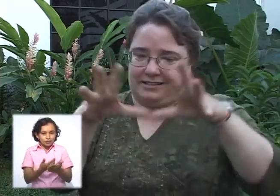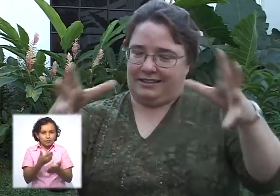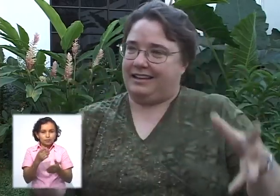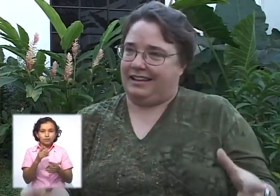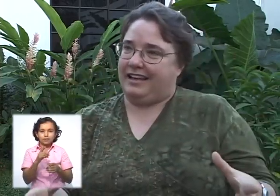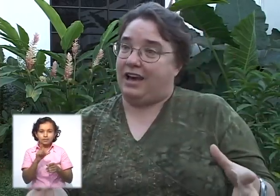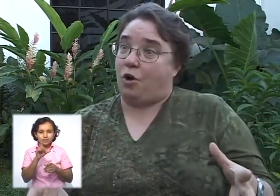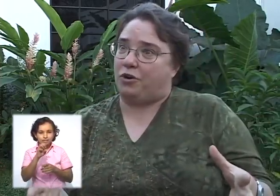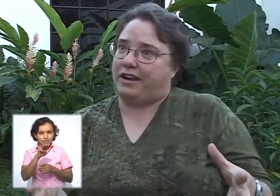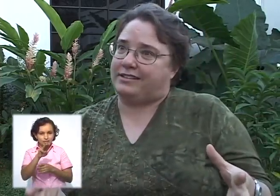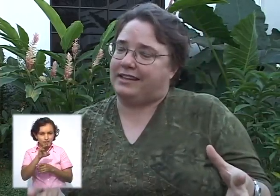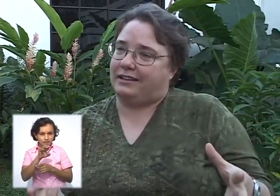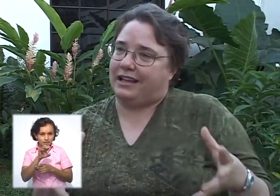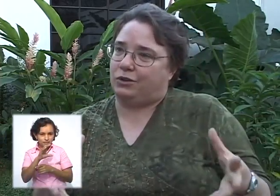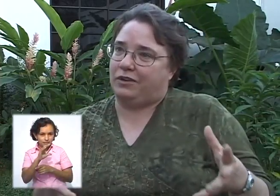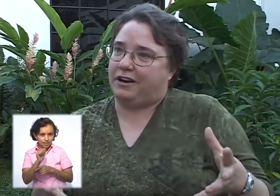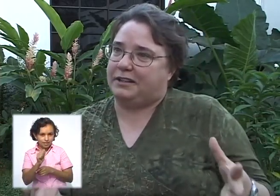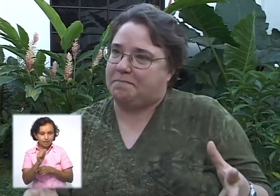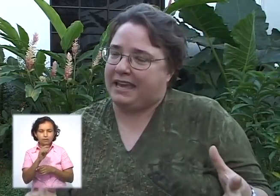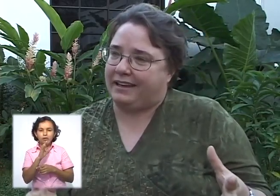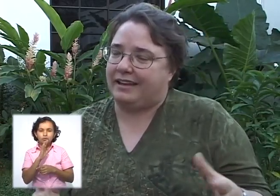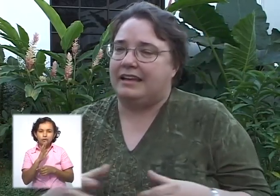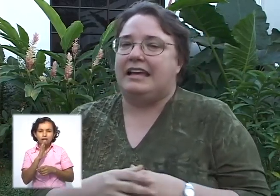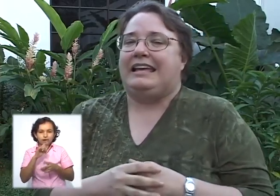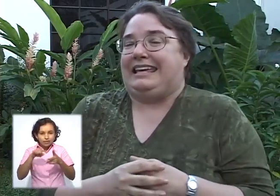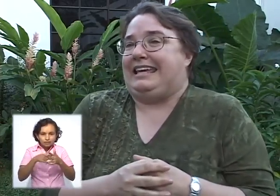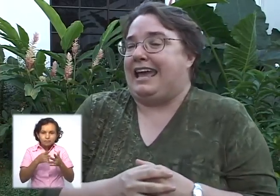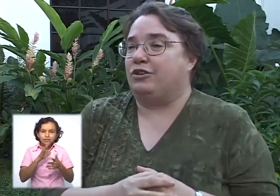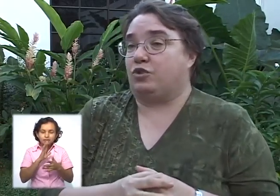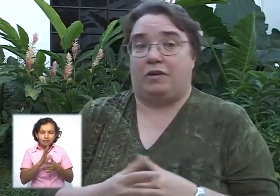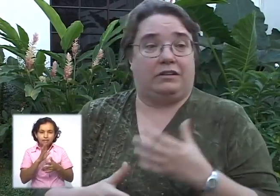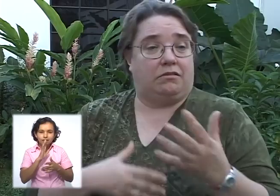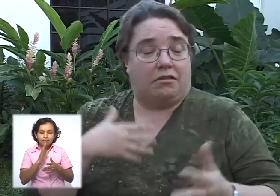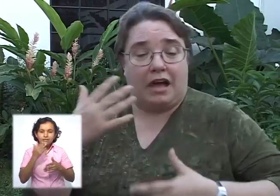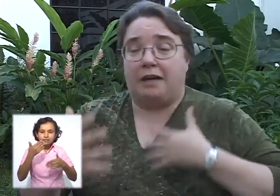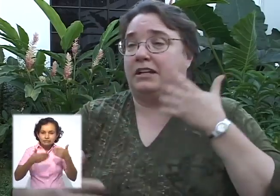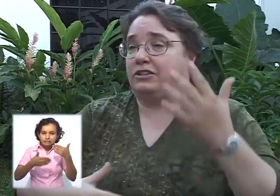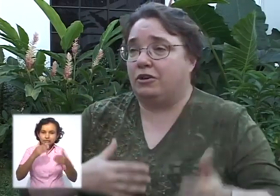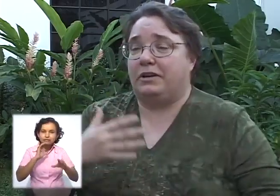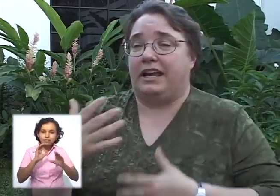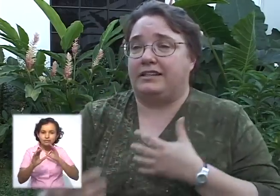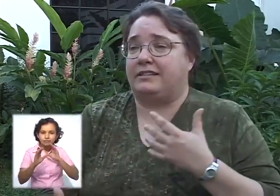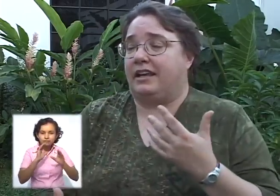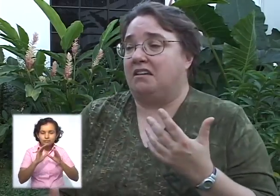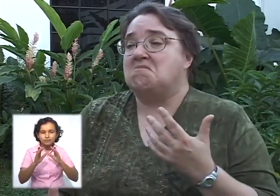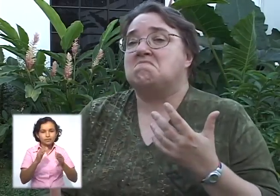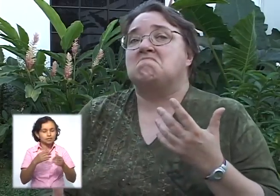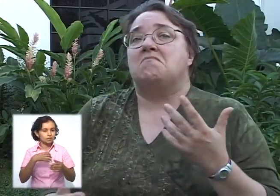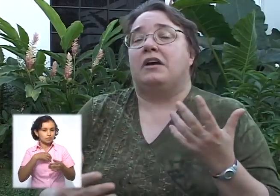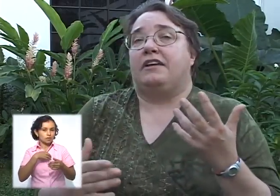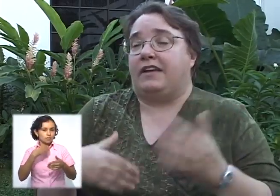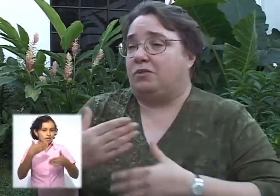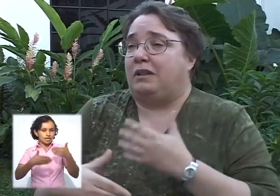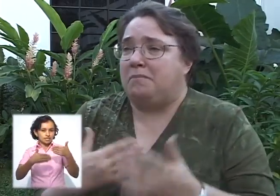este ahora es el lugar de Meca. Y ellos cuando hablan sobre este,